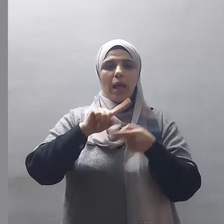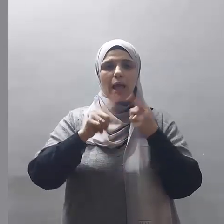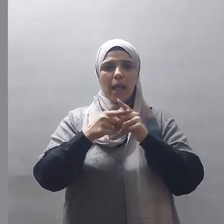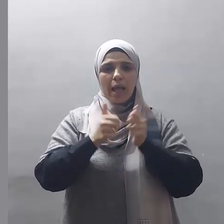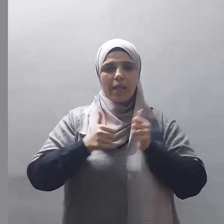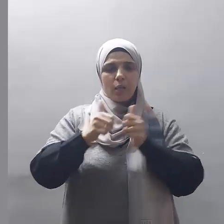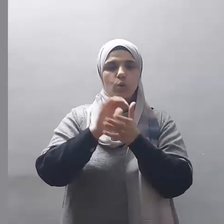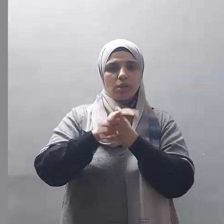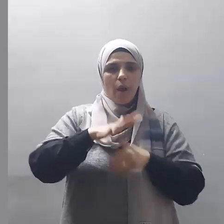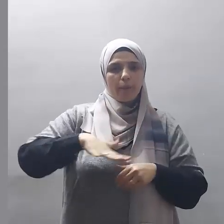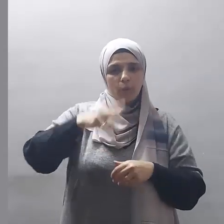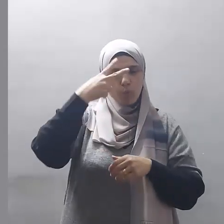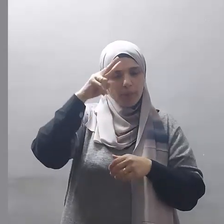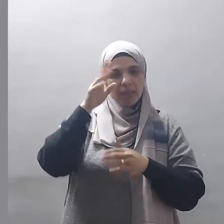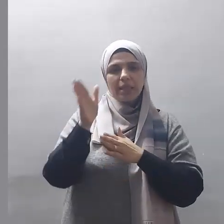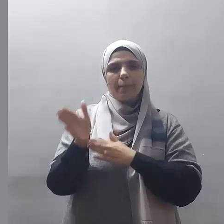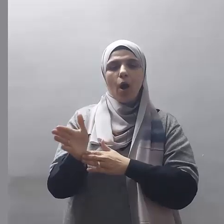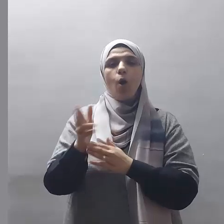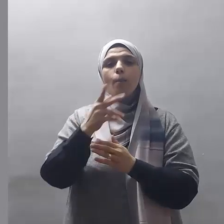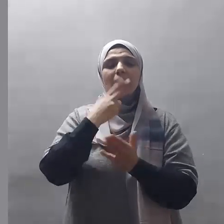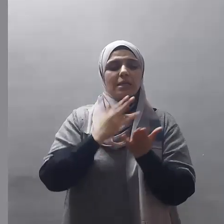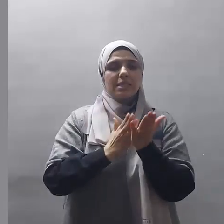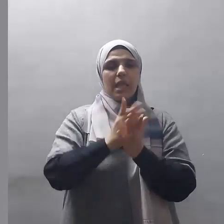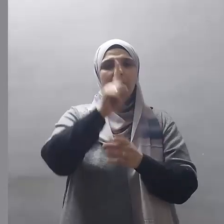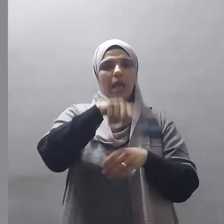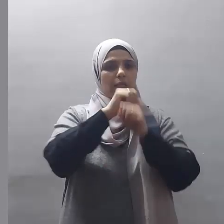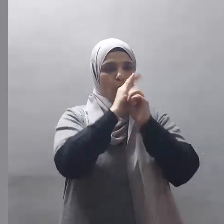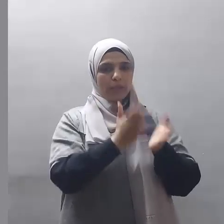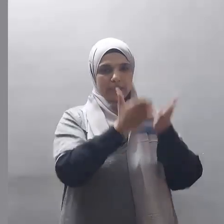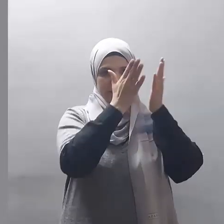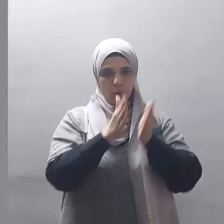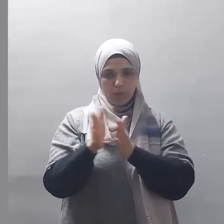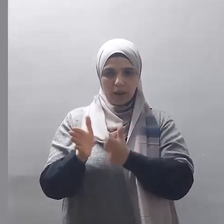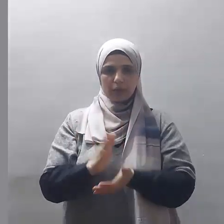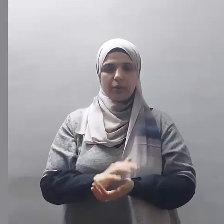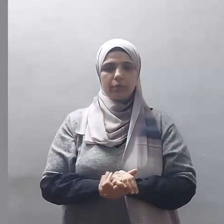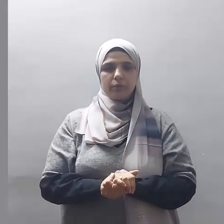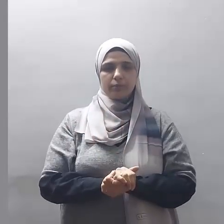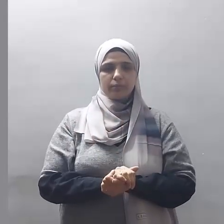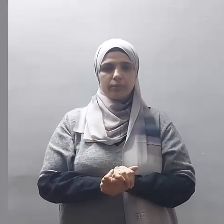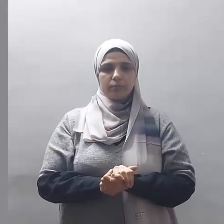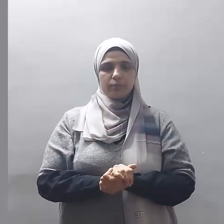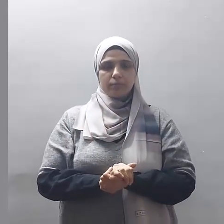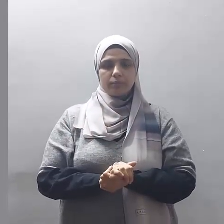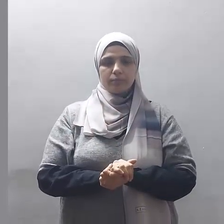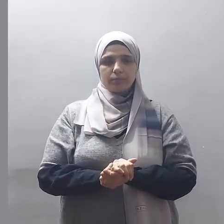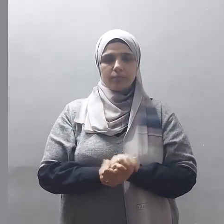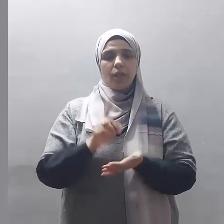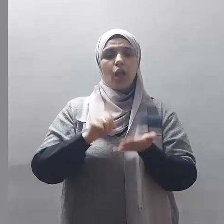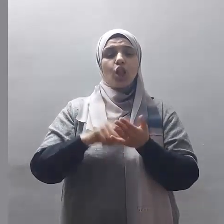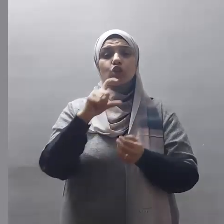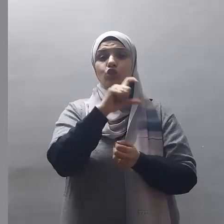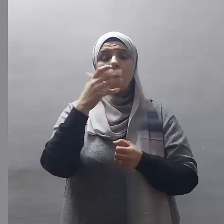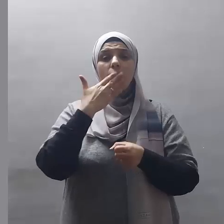اله وصحبه ومن تبعهم باحسان الى يوم الدين وبعد فان شهر رمضان